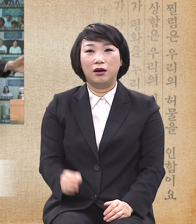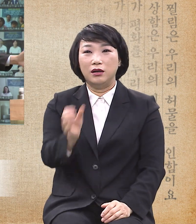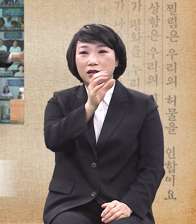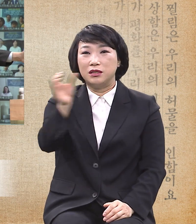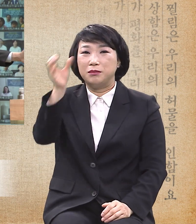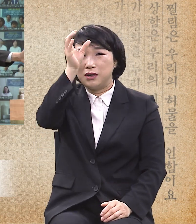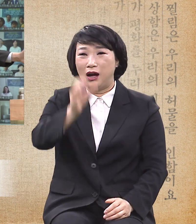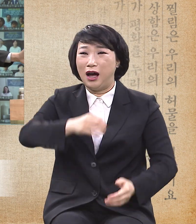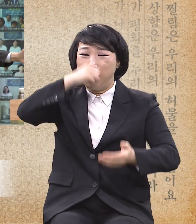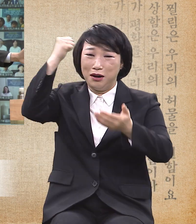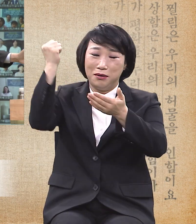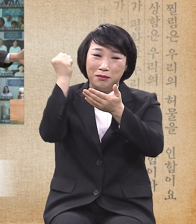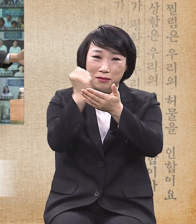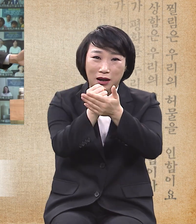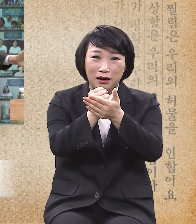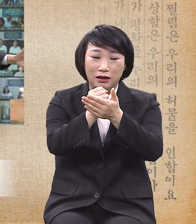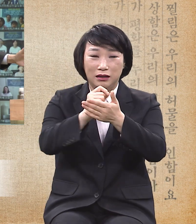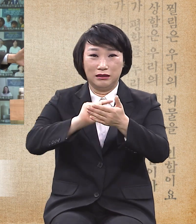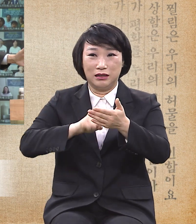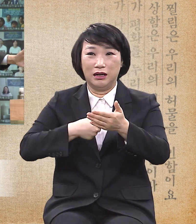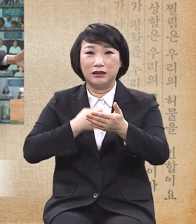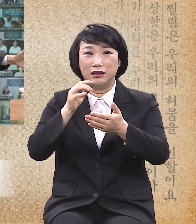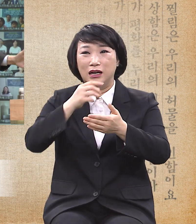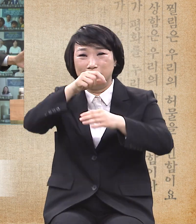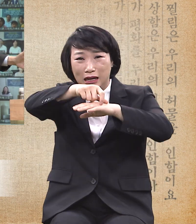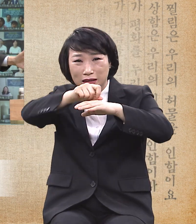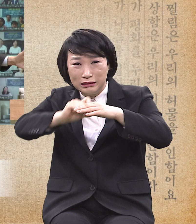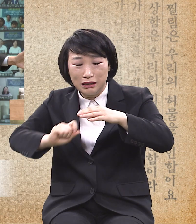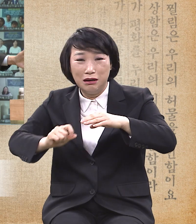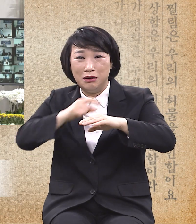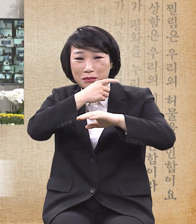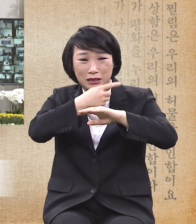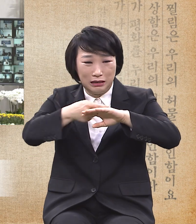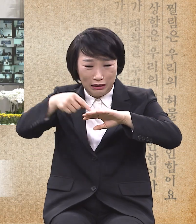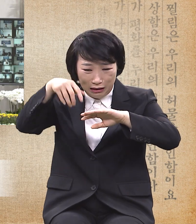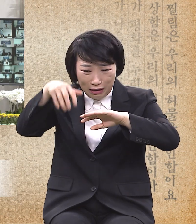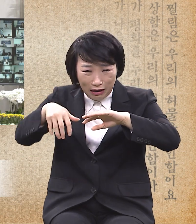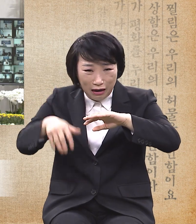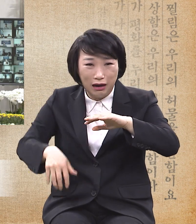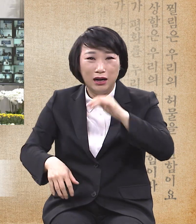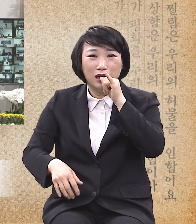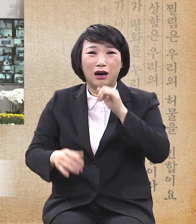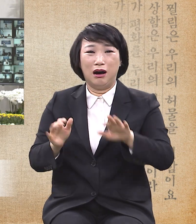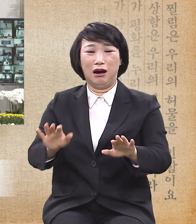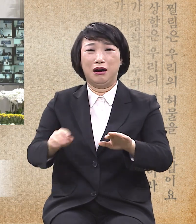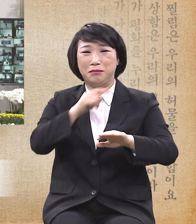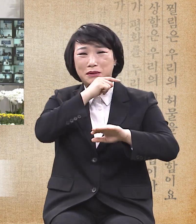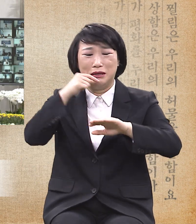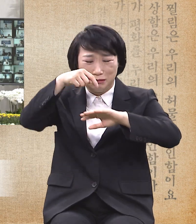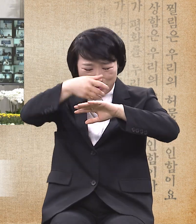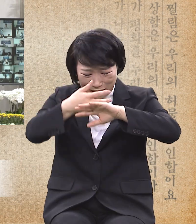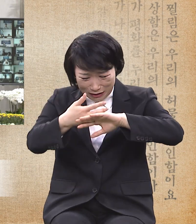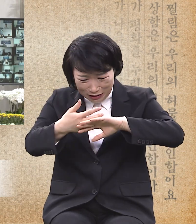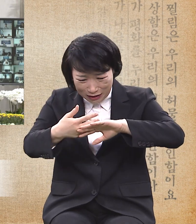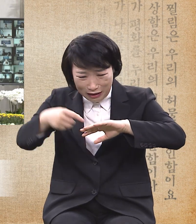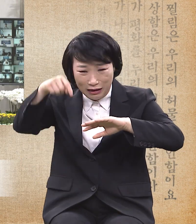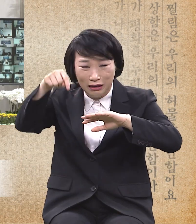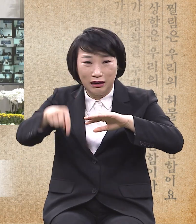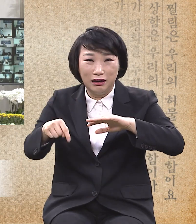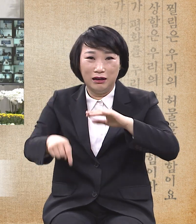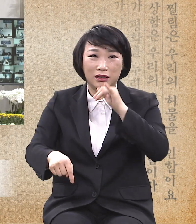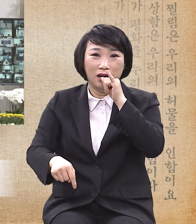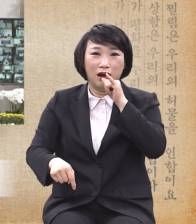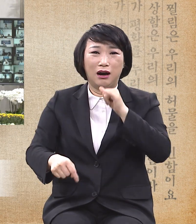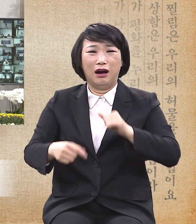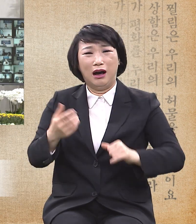십자가에서 못 베겨서 자기를 정말로 찢어진 걸레처럼 걸어놓고 피를 쭉